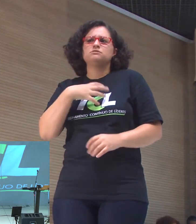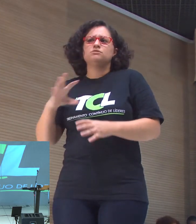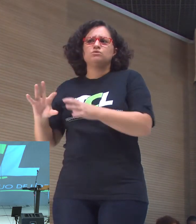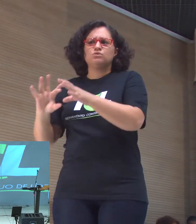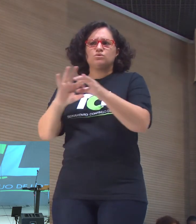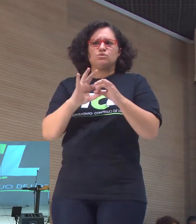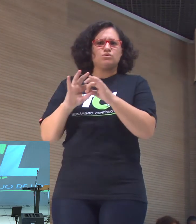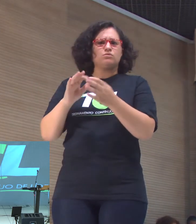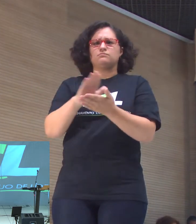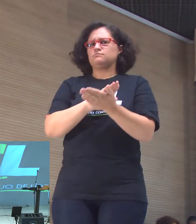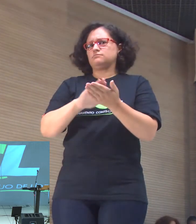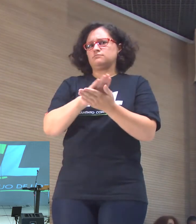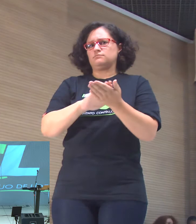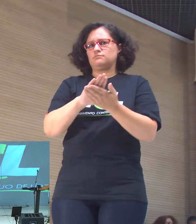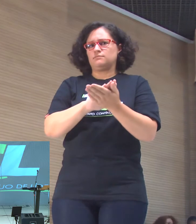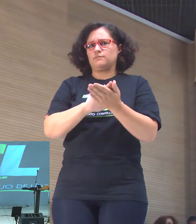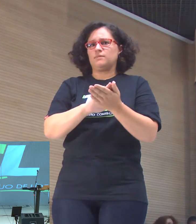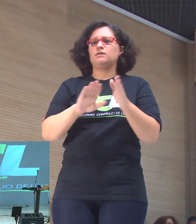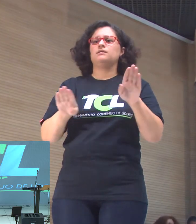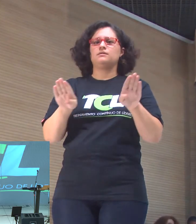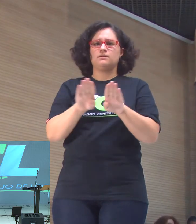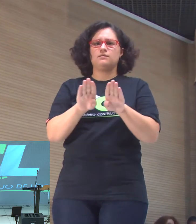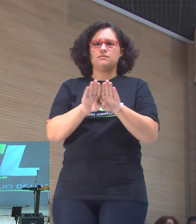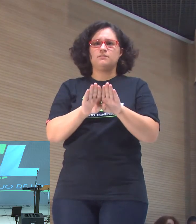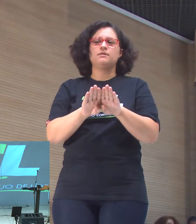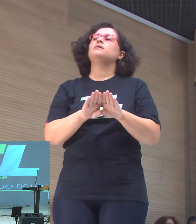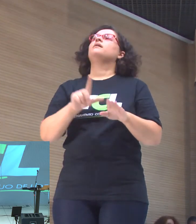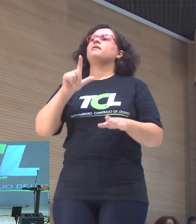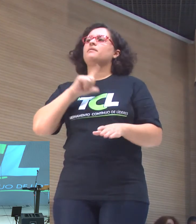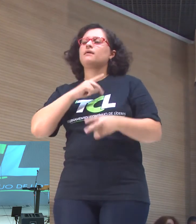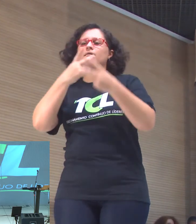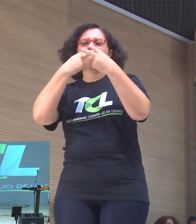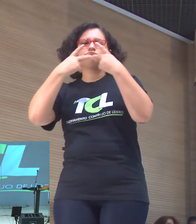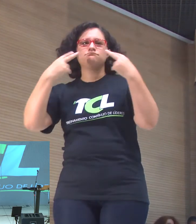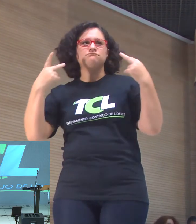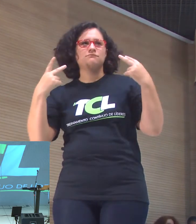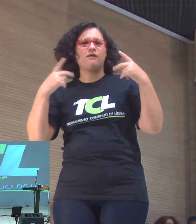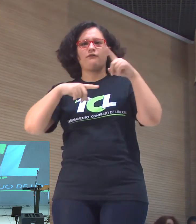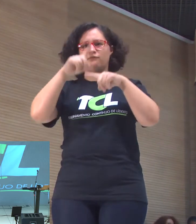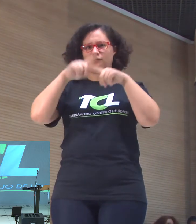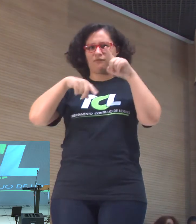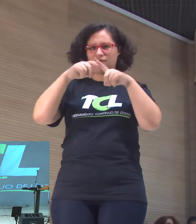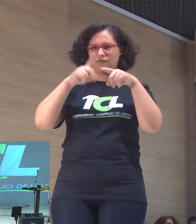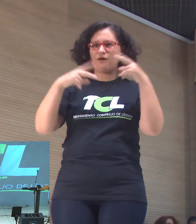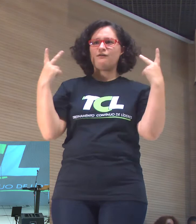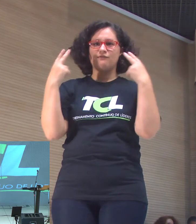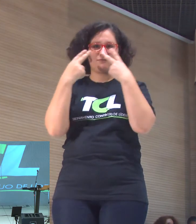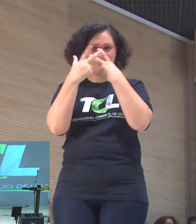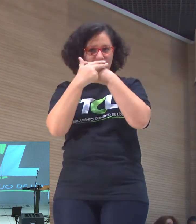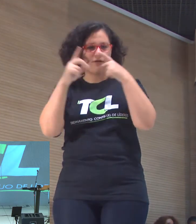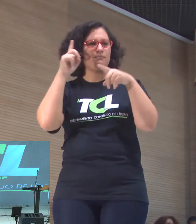Inimigos da unidade em nós e à nossa volta. Às vezes é a conversa de alguém que está semeando contenda,